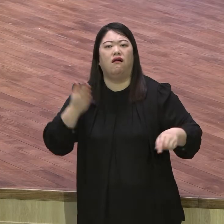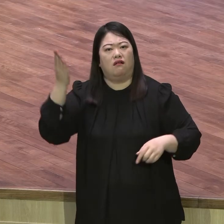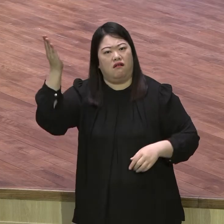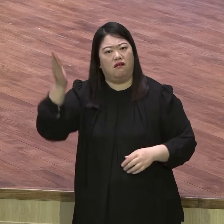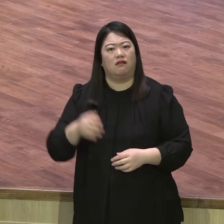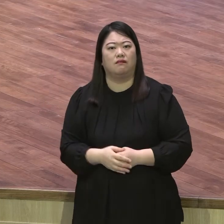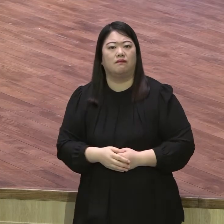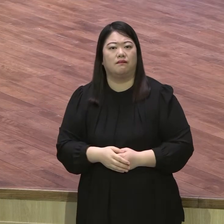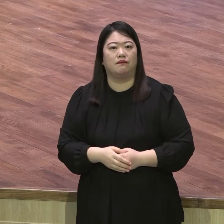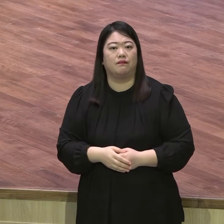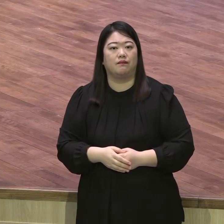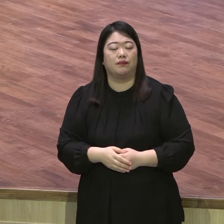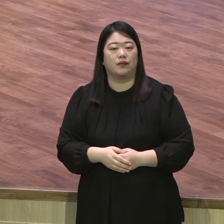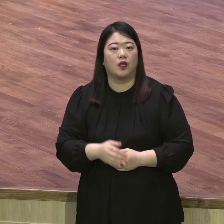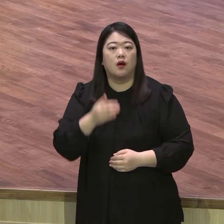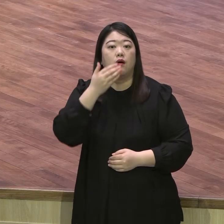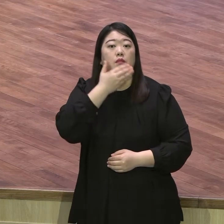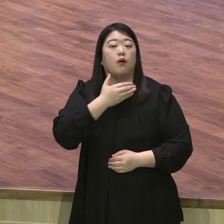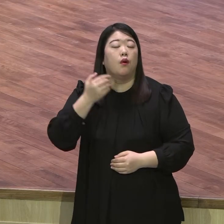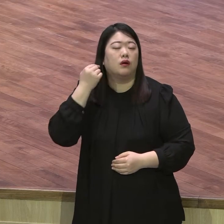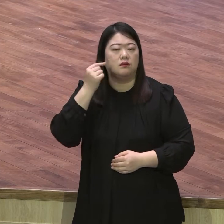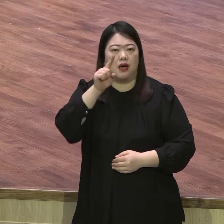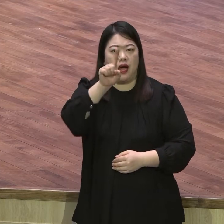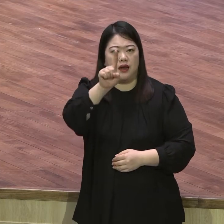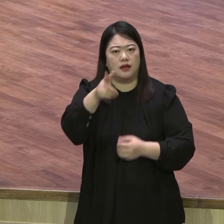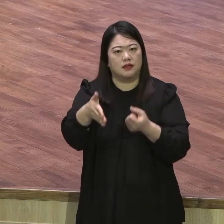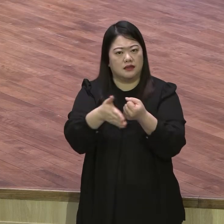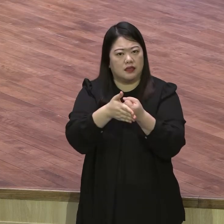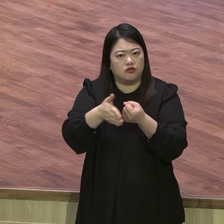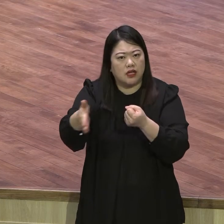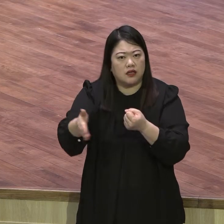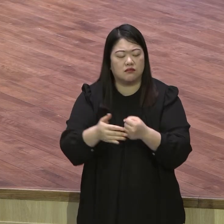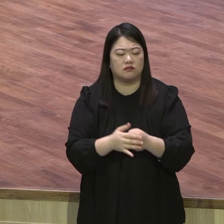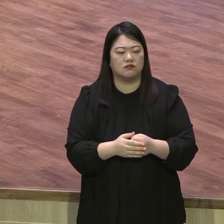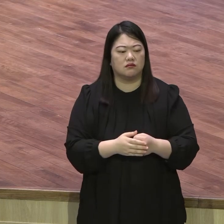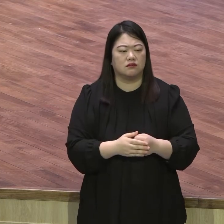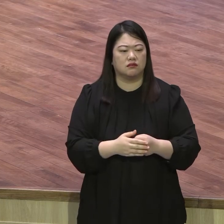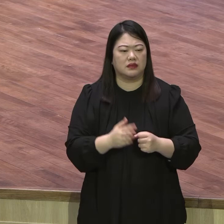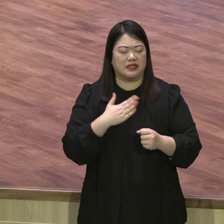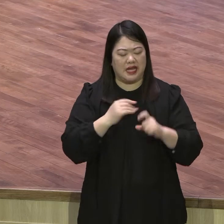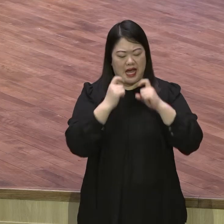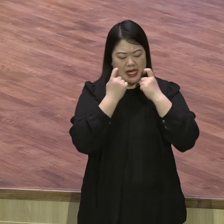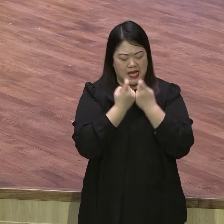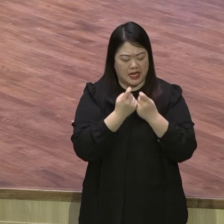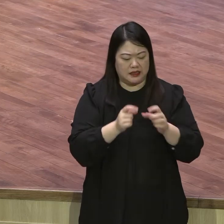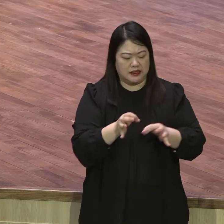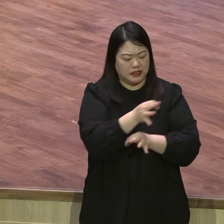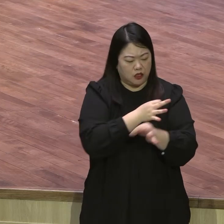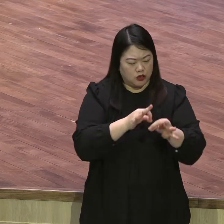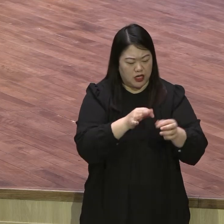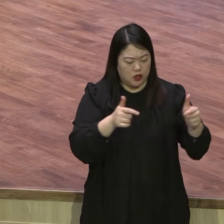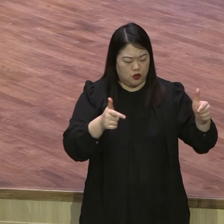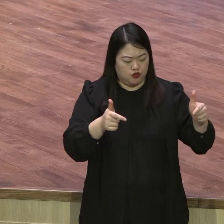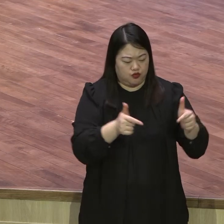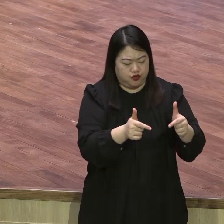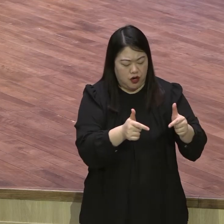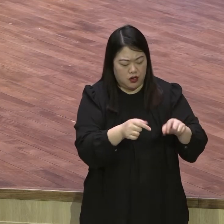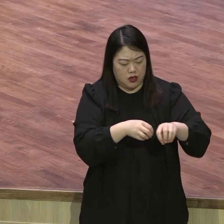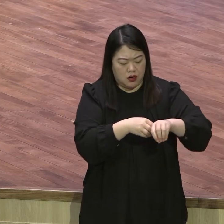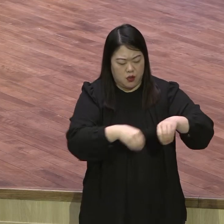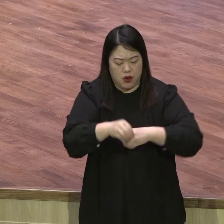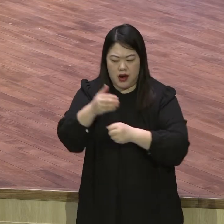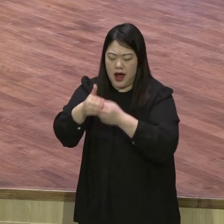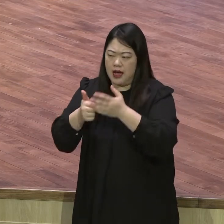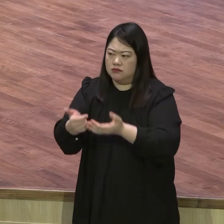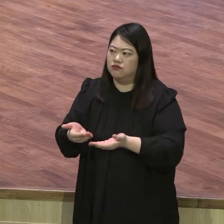복음 하나 때문에 집을 팔고 전세로, 복음 하나 때문에 전세에서 달세로, 복음 하나 때문에 하나님께 드리고 난